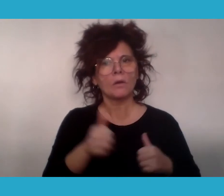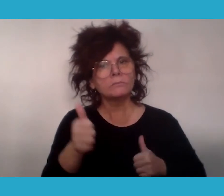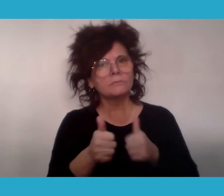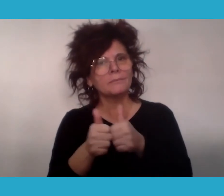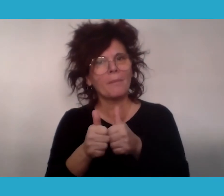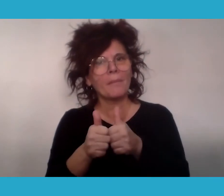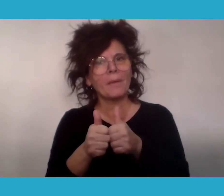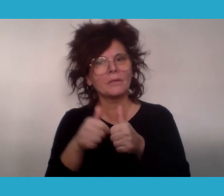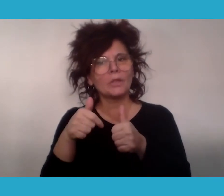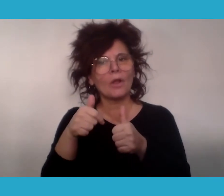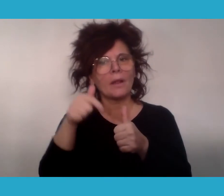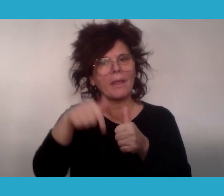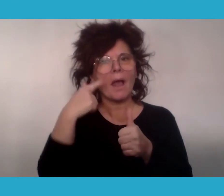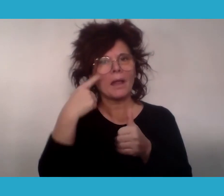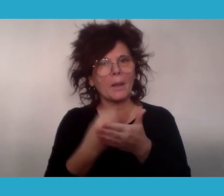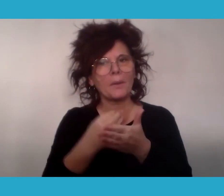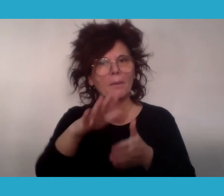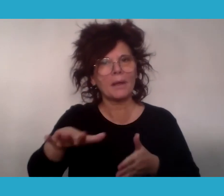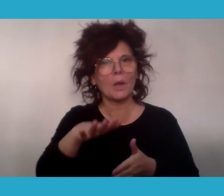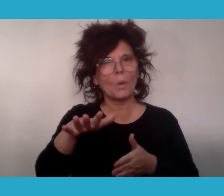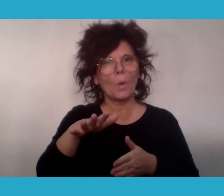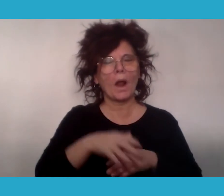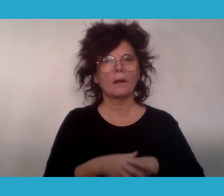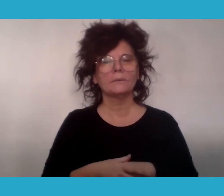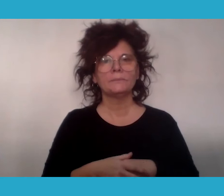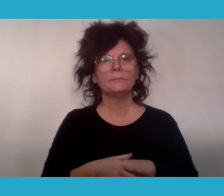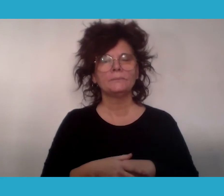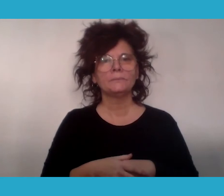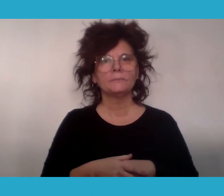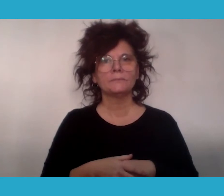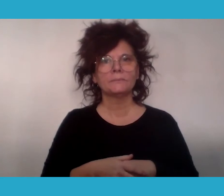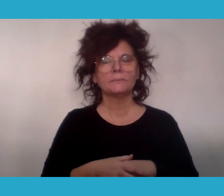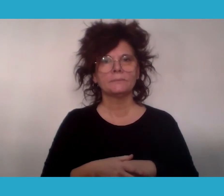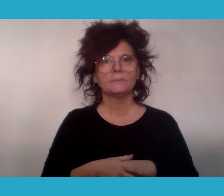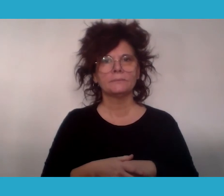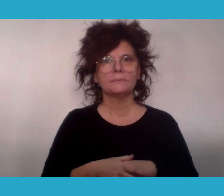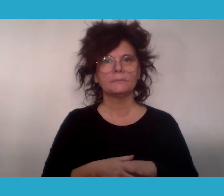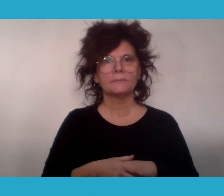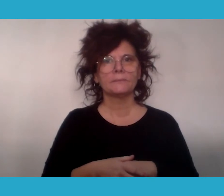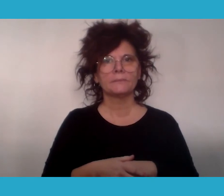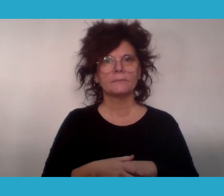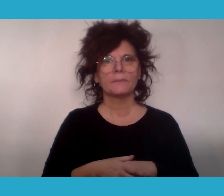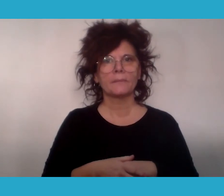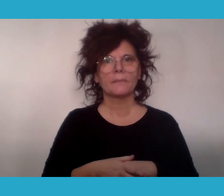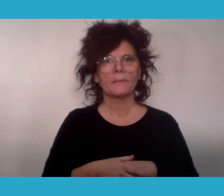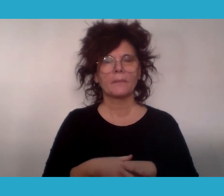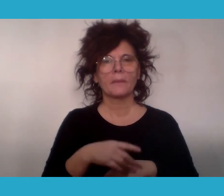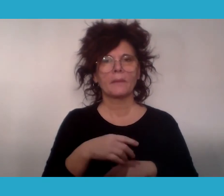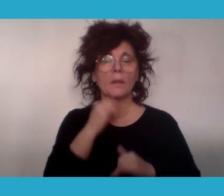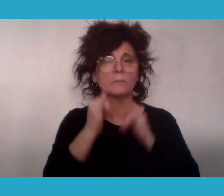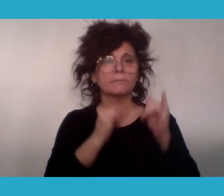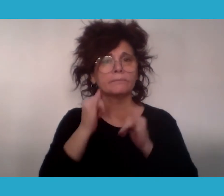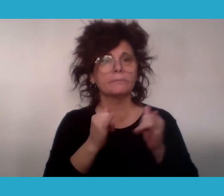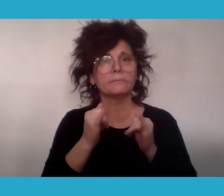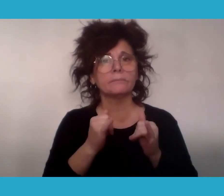acompañándose de vaquianos. Destaca como aspectos positivos ante la nueva línea que se propone, los que menciona,